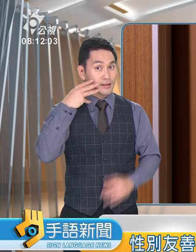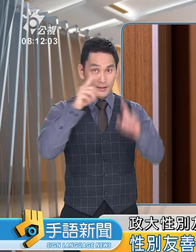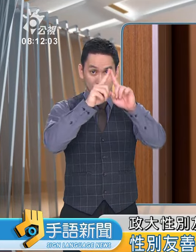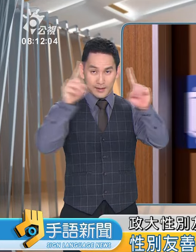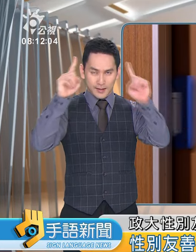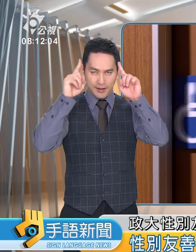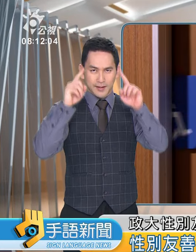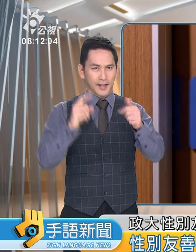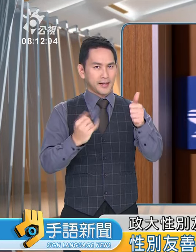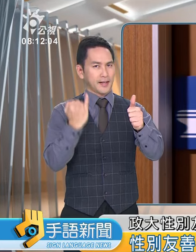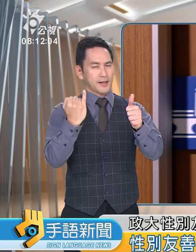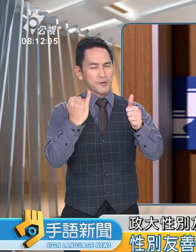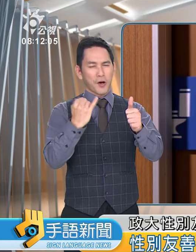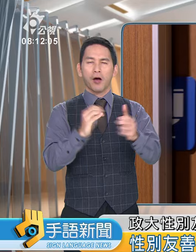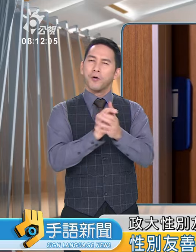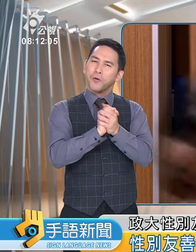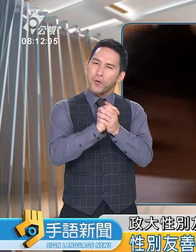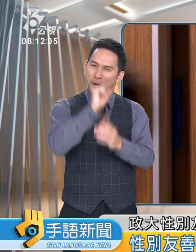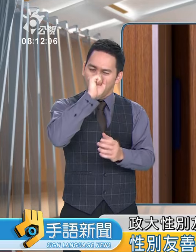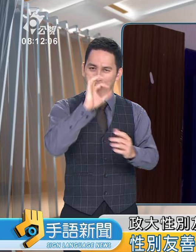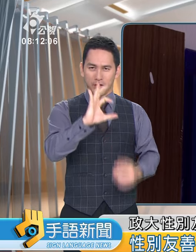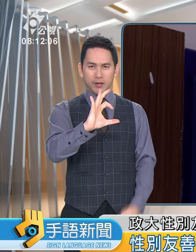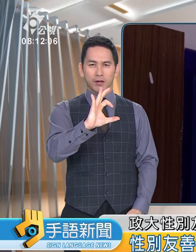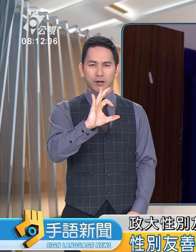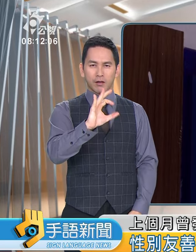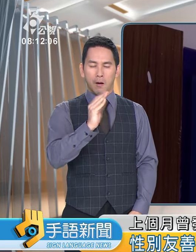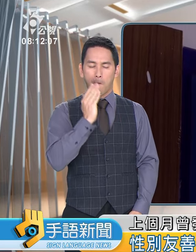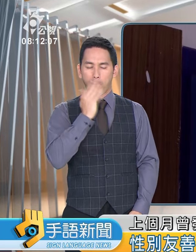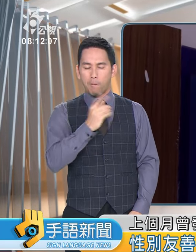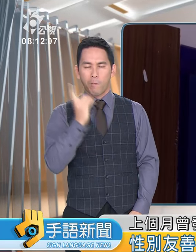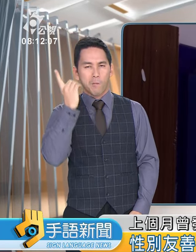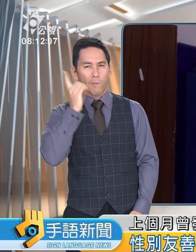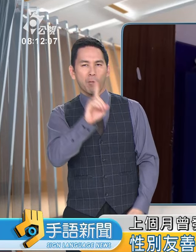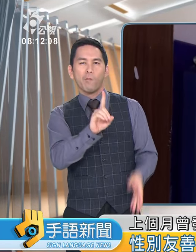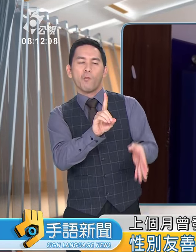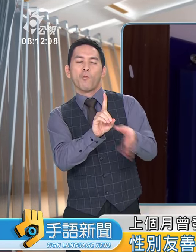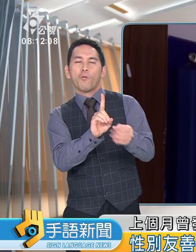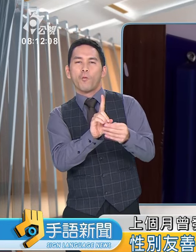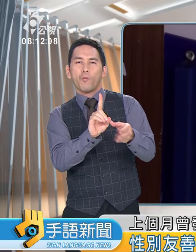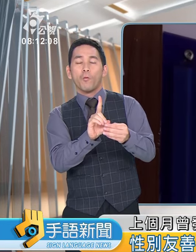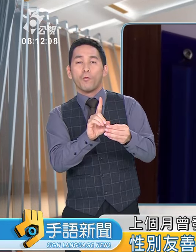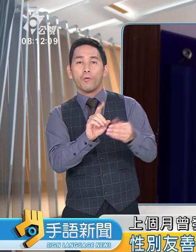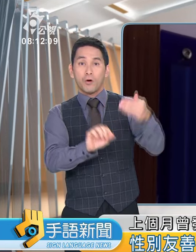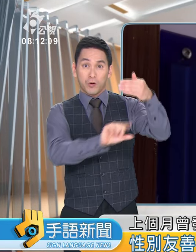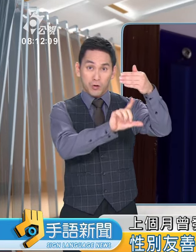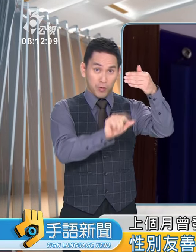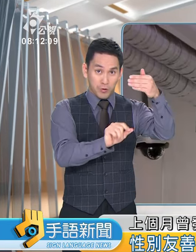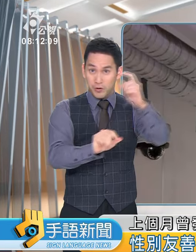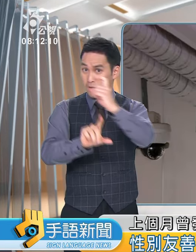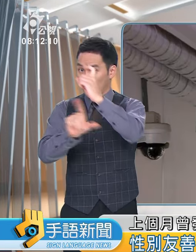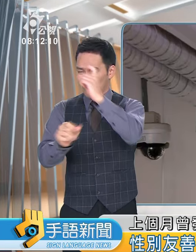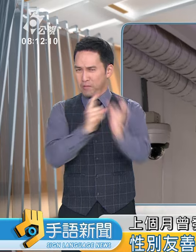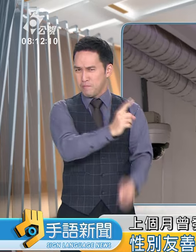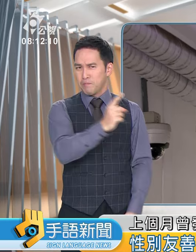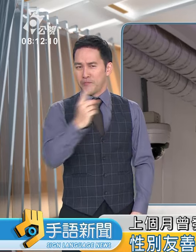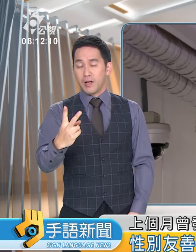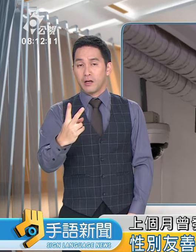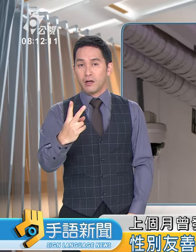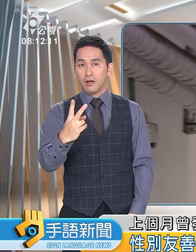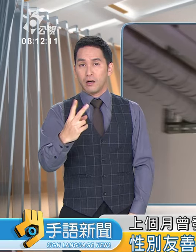政大性别友善厕所上个月曾经发生偷拍事件，16号再传偷